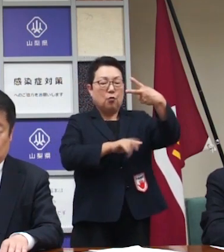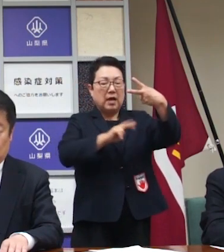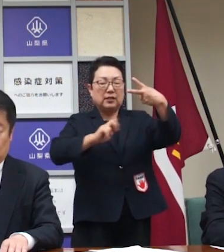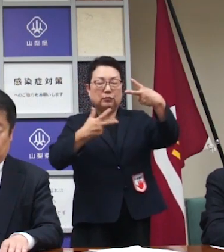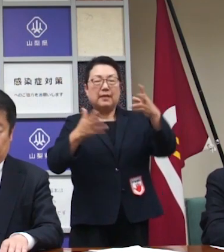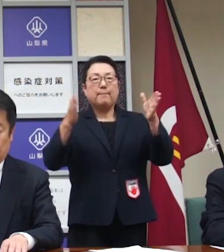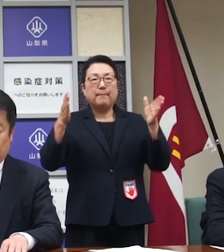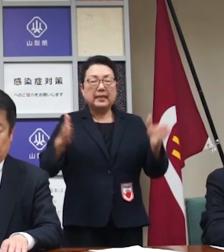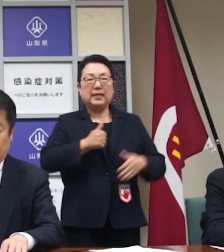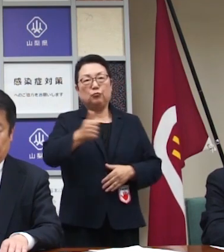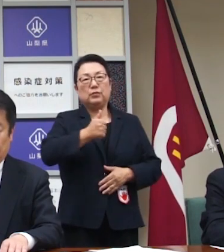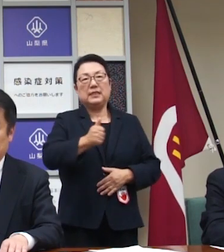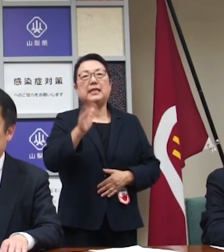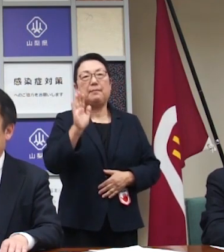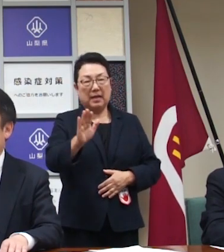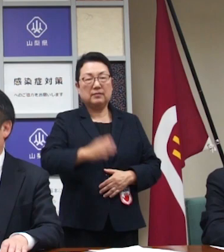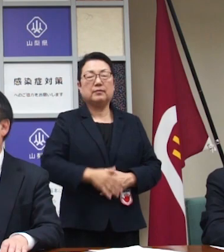間。